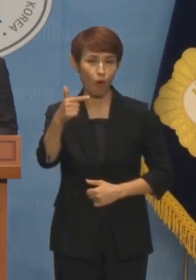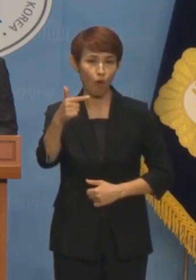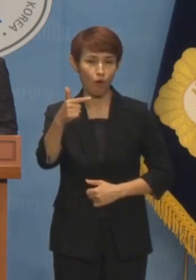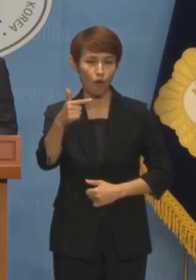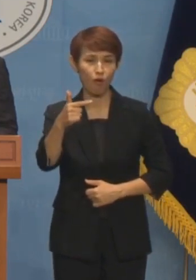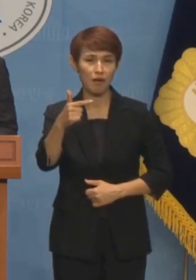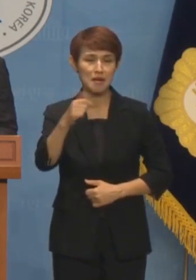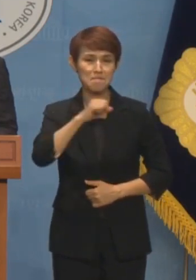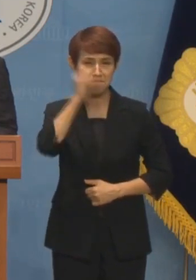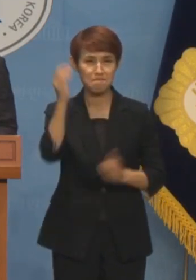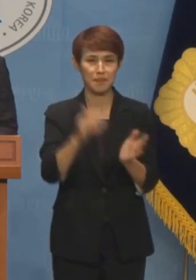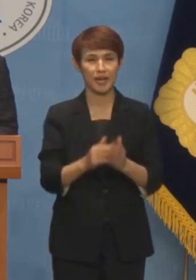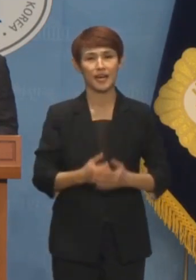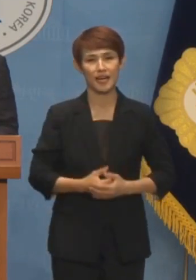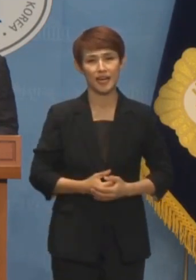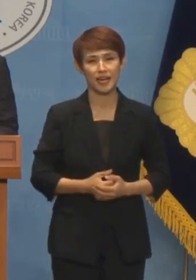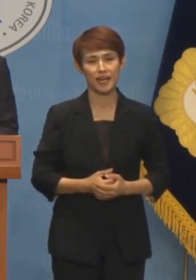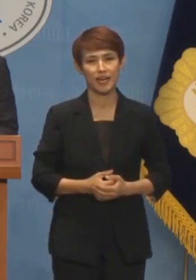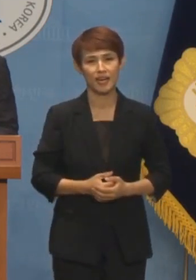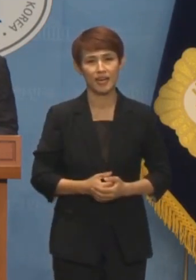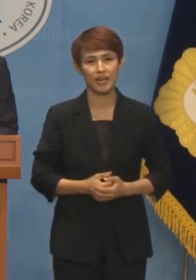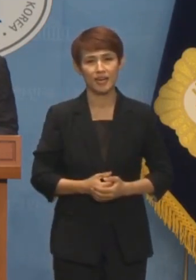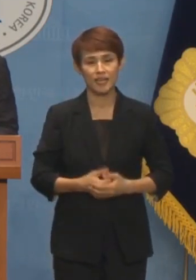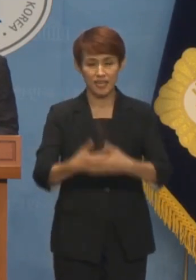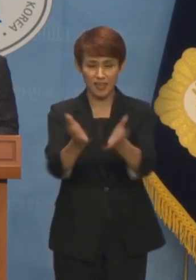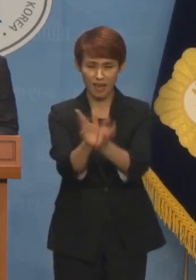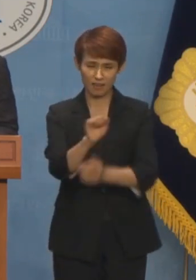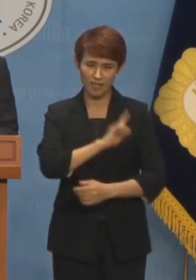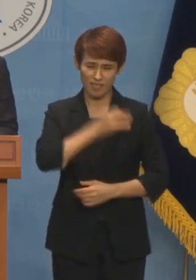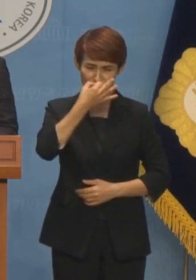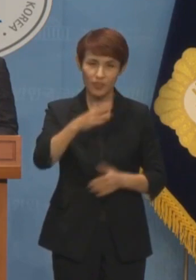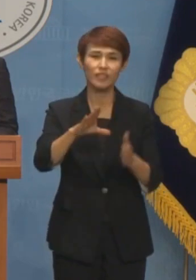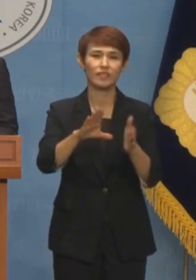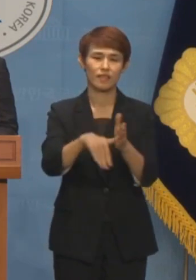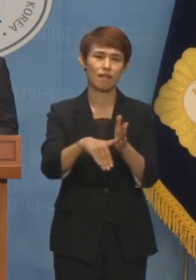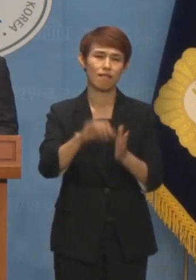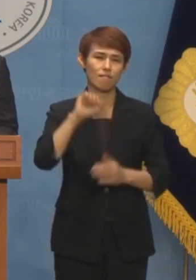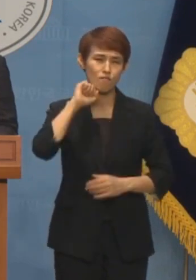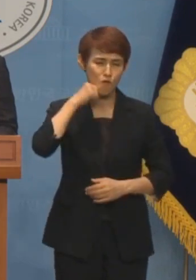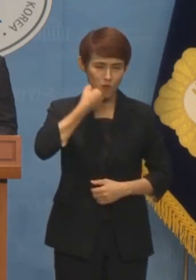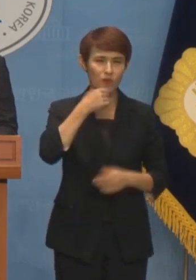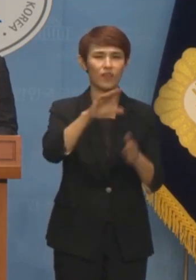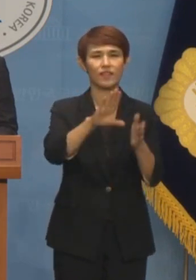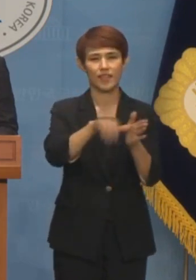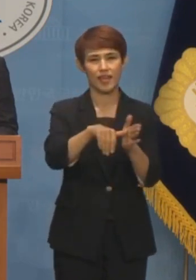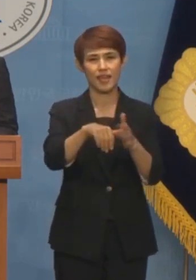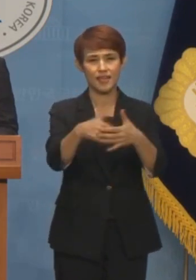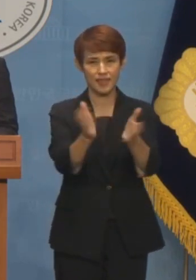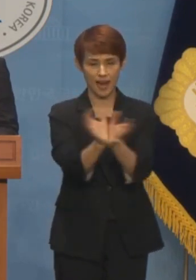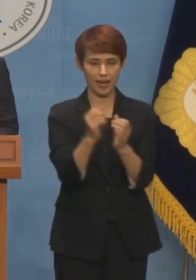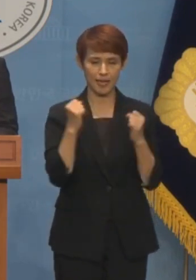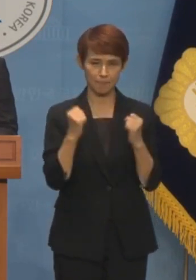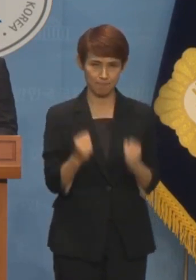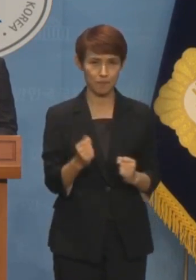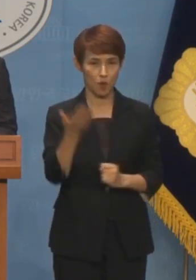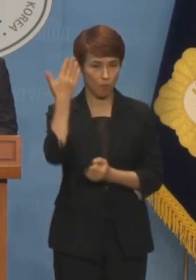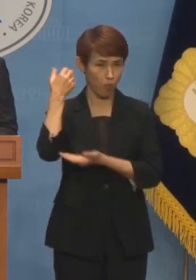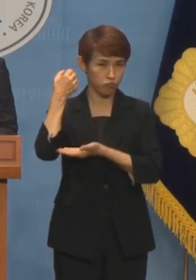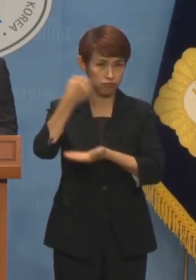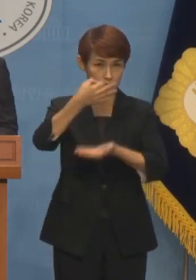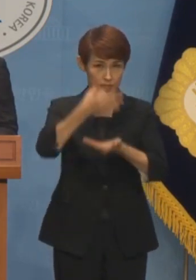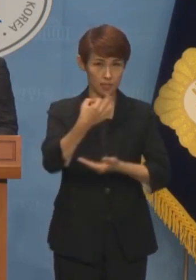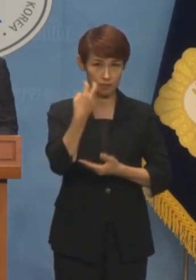자존심을 지켰습니다. 당이 가장 힘들 때, 당이 가장 어려울 때 당을 지켰고 보수의 가치를